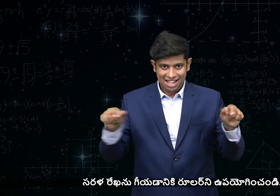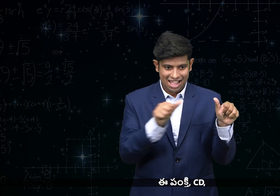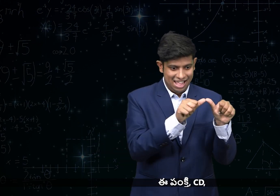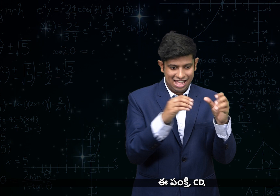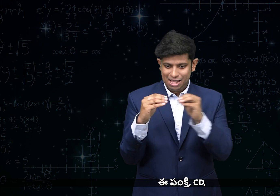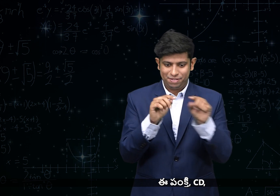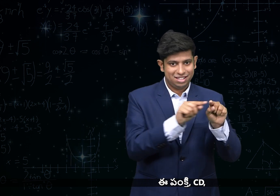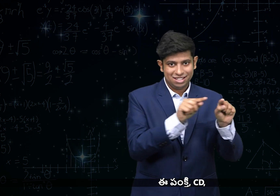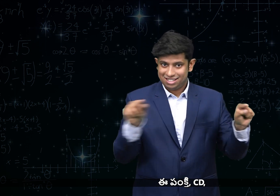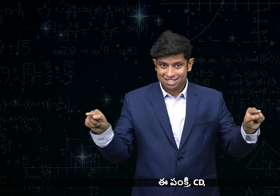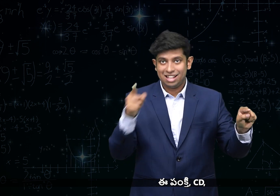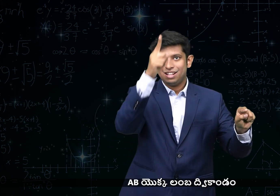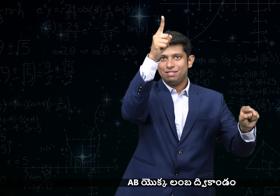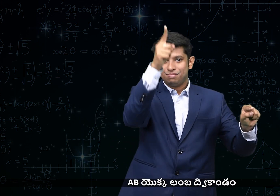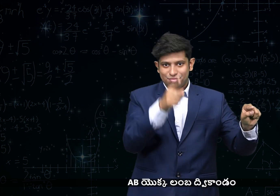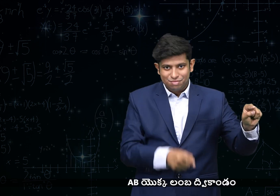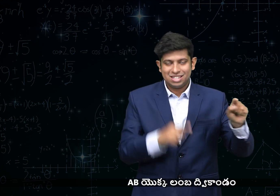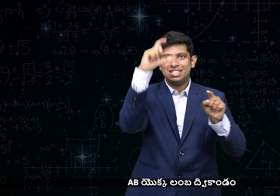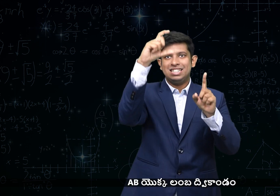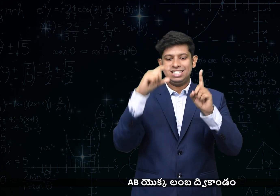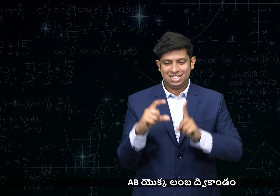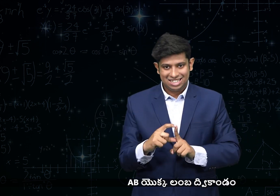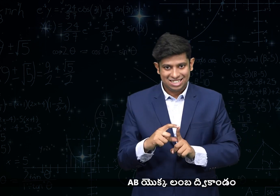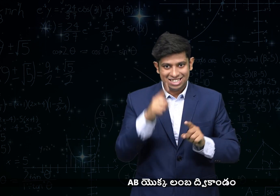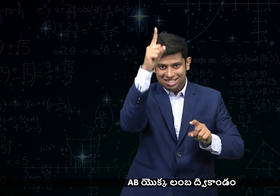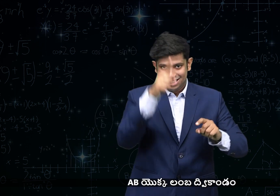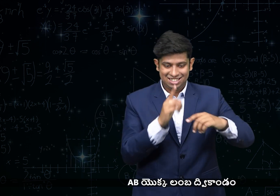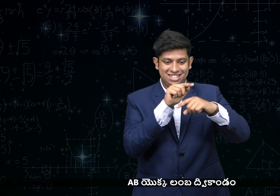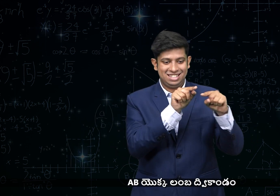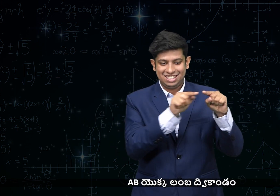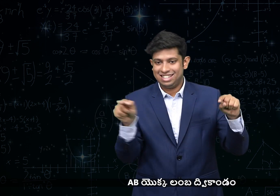ఈ పంక్తి సిడి ఏబి యొక్క లంబ ద్విఖండం.